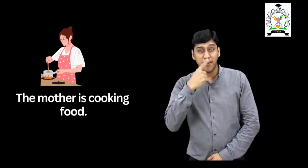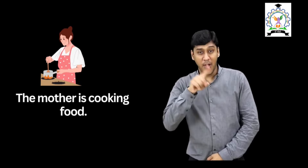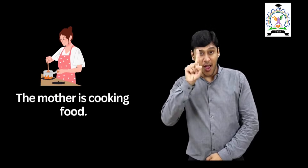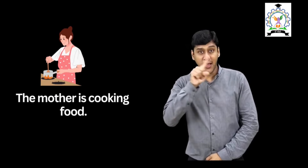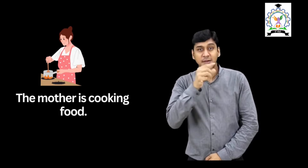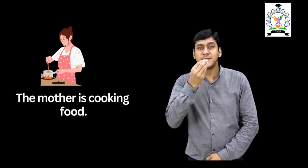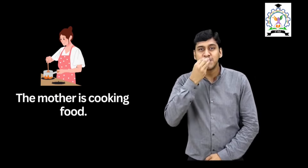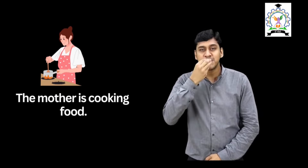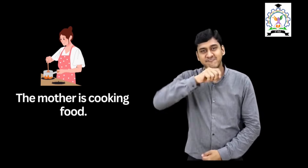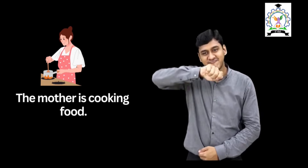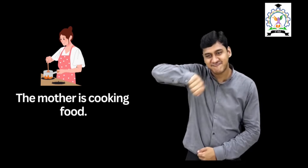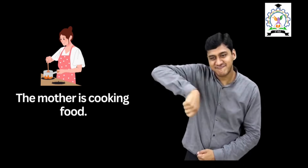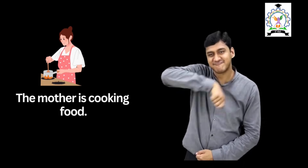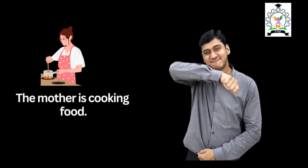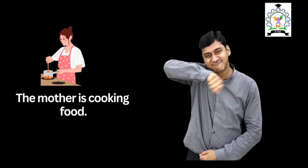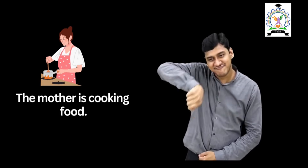माता खाना बना रही हैं।